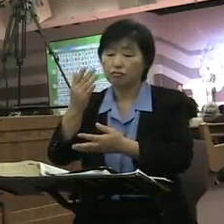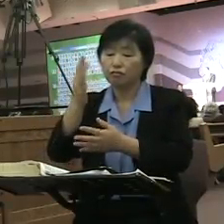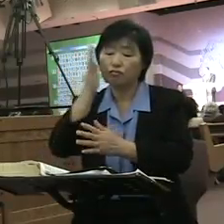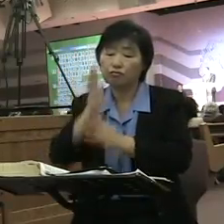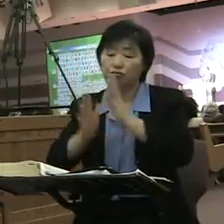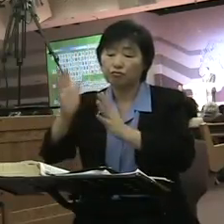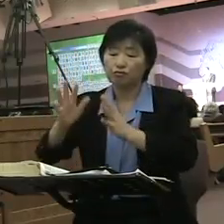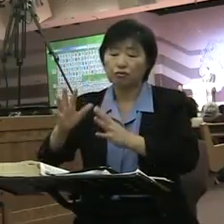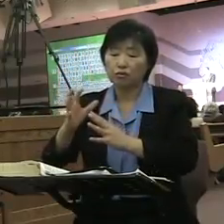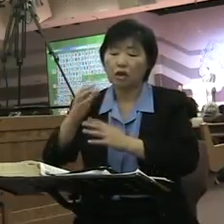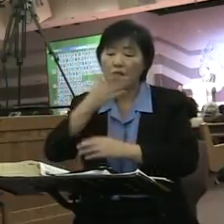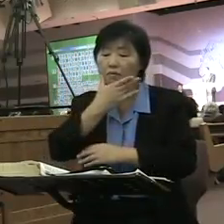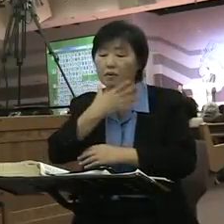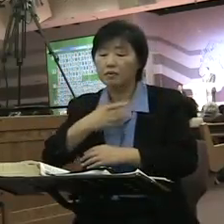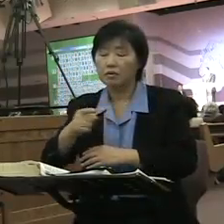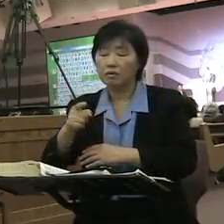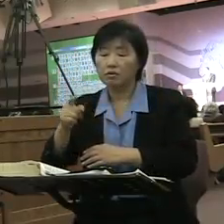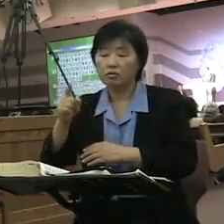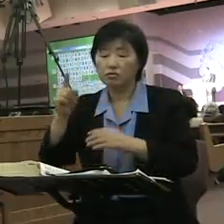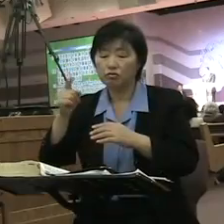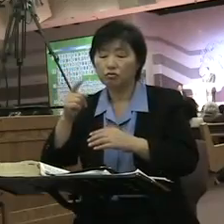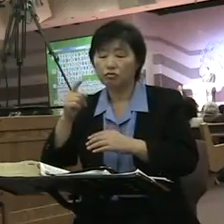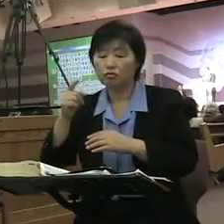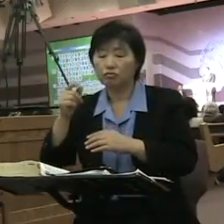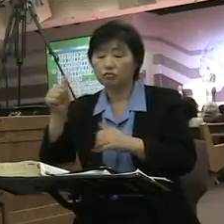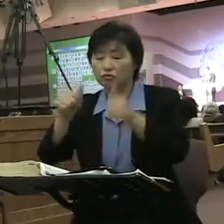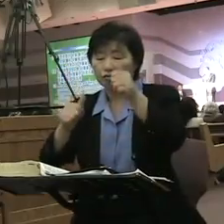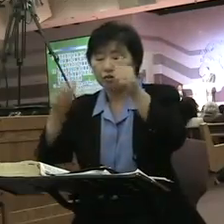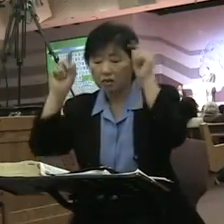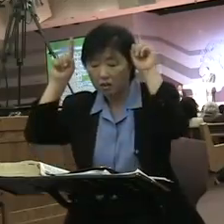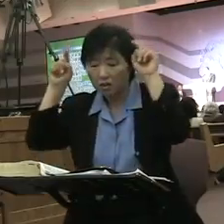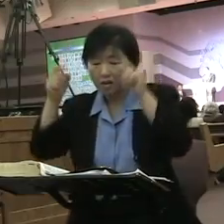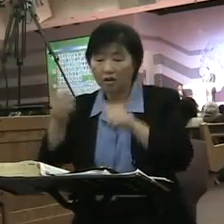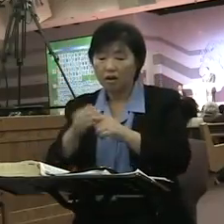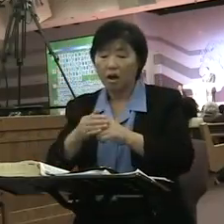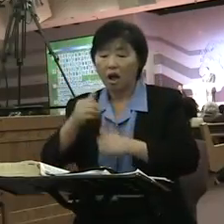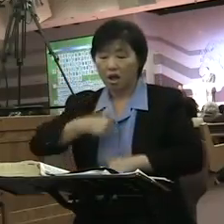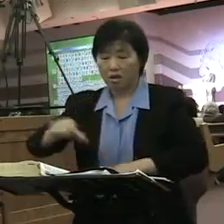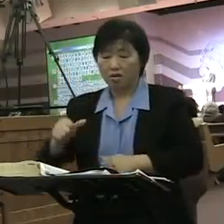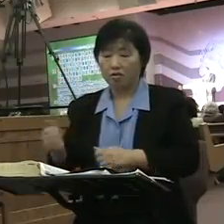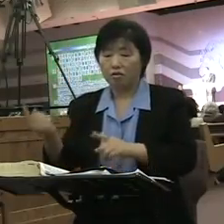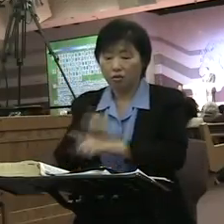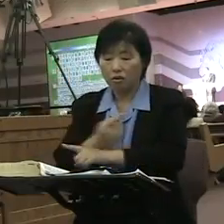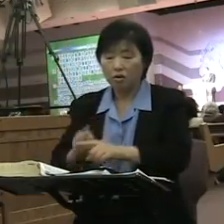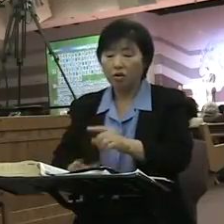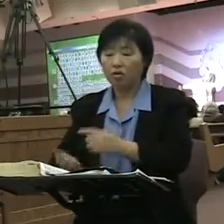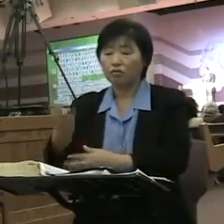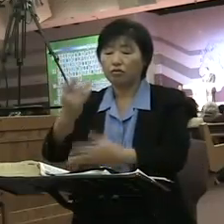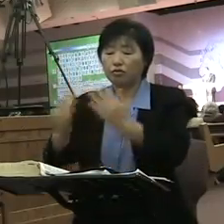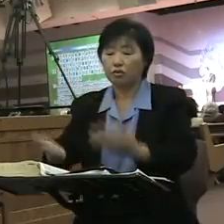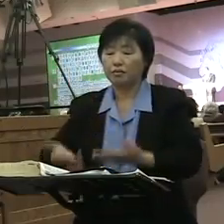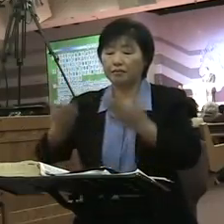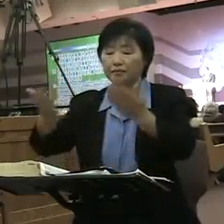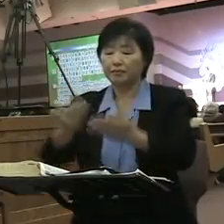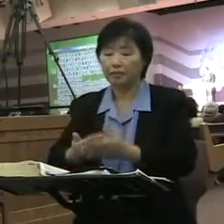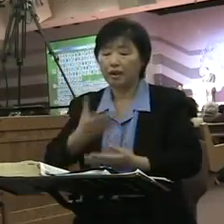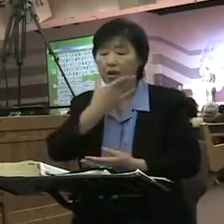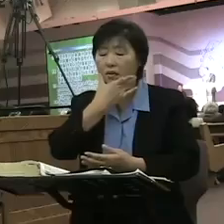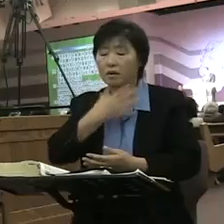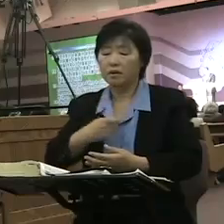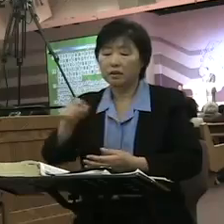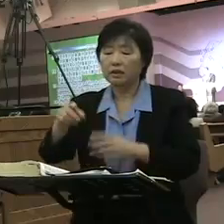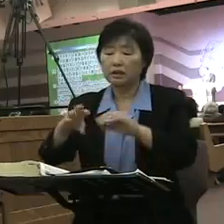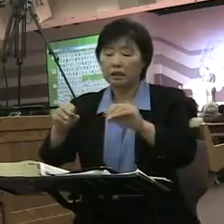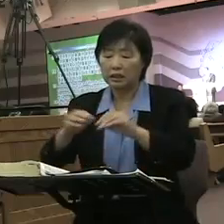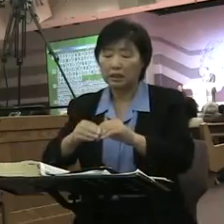걸렸는지라. 아브라함이 가서 그 수장을 가져다가 아들을 대신하여 번제로 드렸더라. 아브라함이 그 땅 이름을 여호와